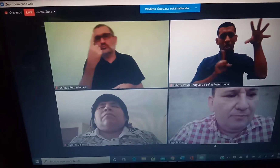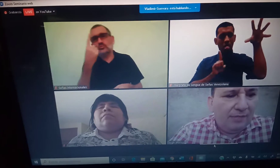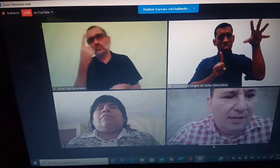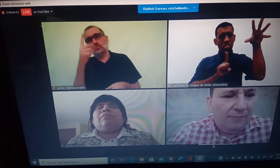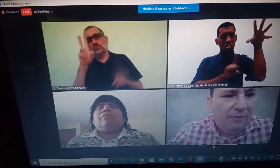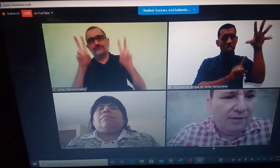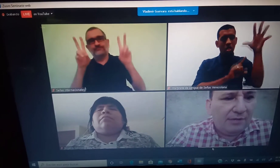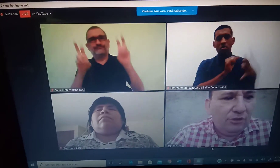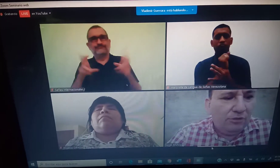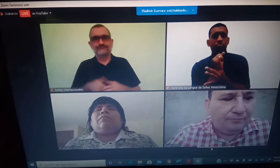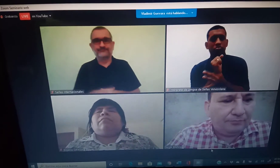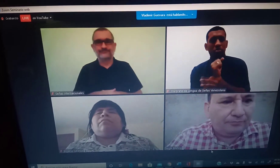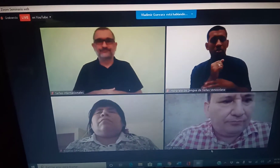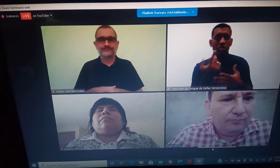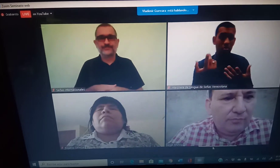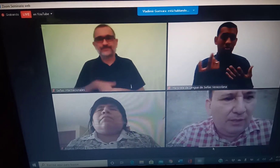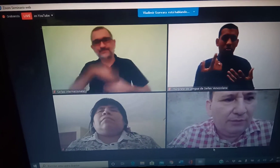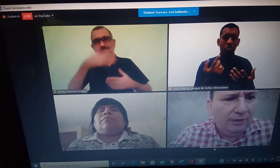vibración.